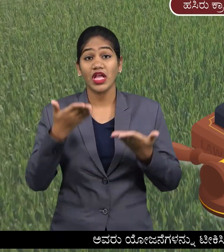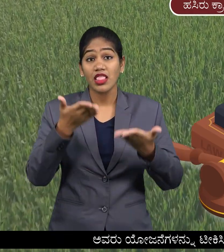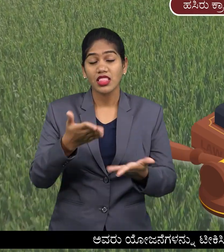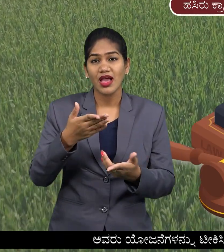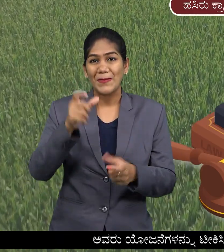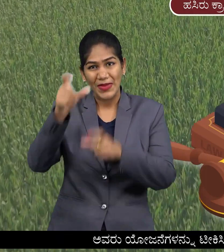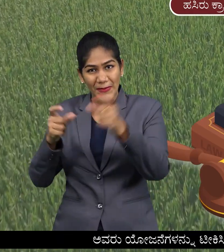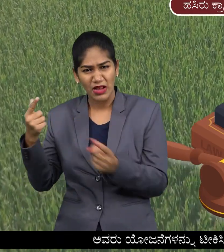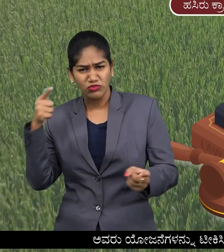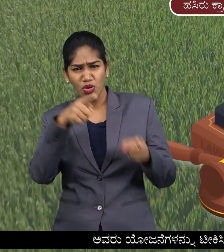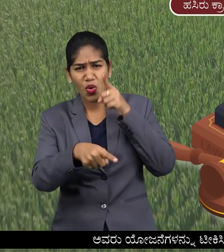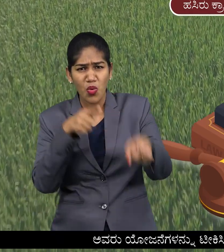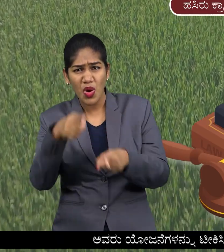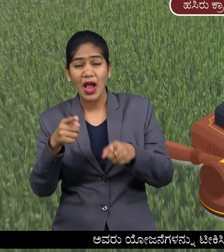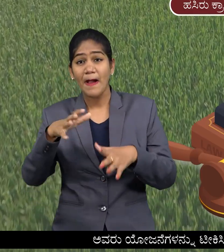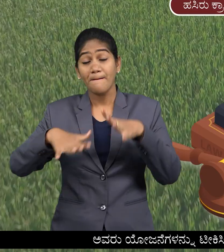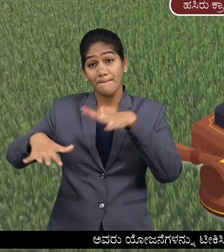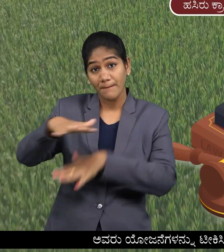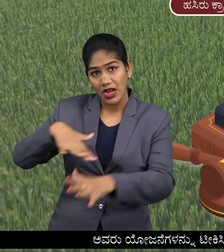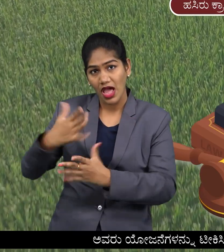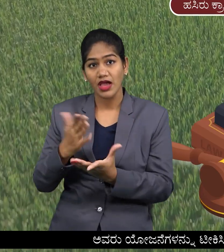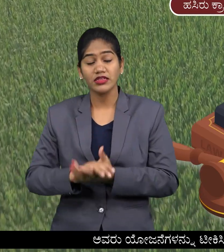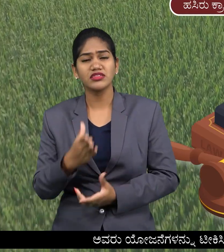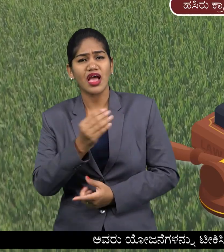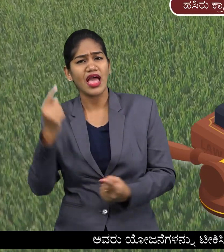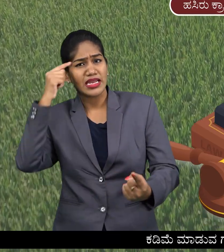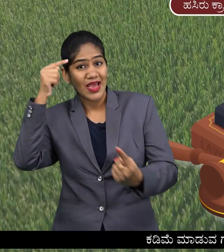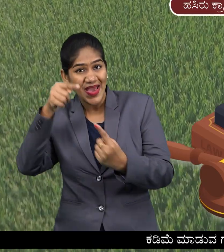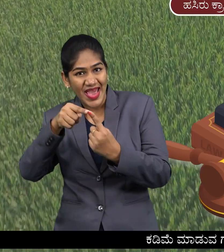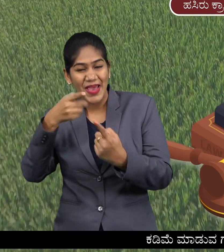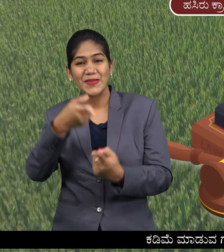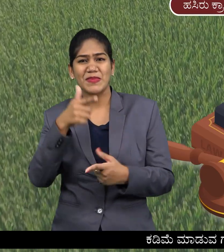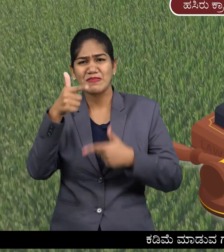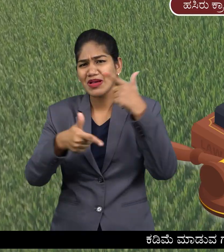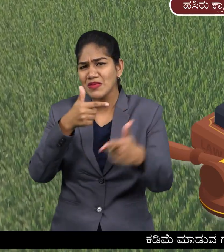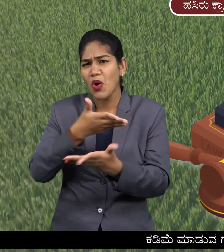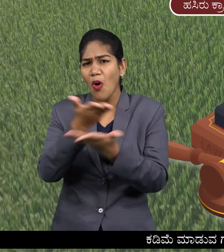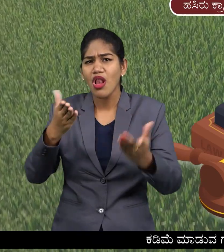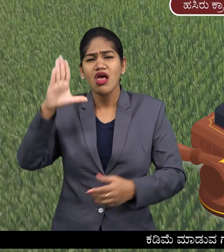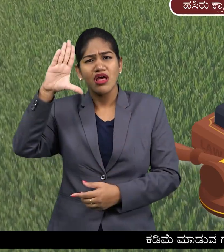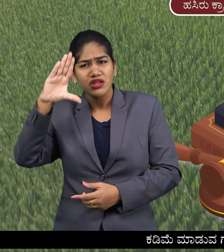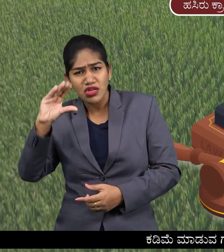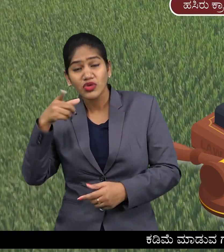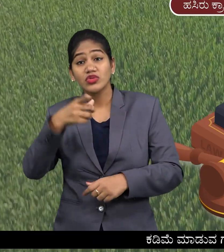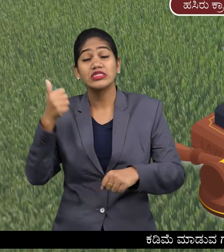ಅವರು ಯೋಜನೆಗಳನ್ನು ಟೀಕಿಸಿದರು ಮತ್ತು ಅವುಗಳ ಅನುಷ್ಠಾನವನ್ನು ಕಡಿಮೆ ಮಾಡುವ ಗುರಿಯನ್ನು